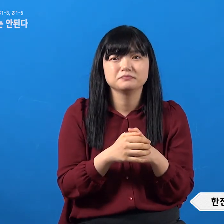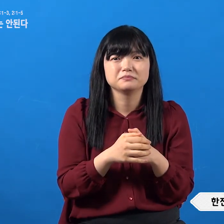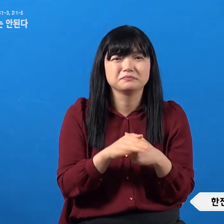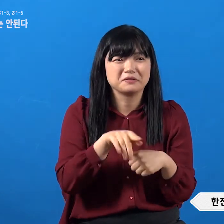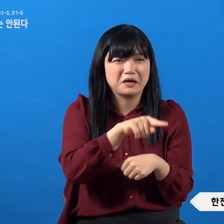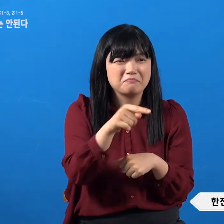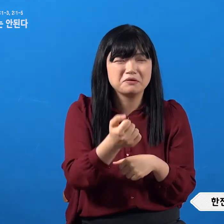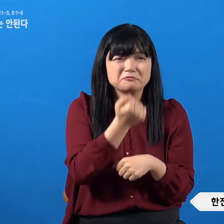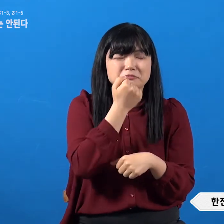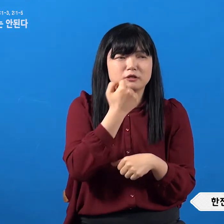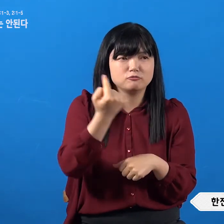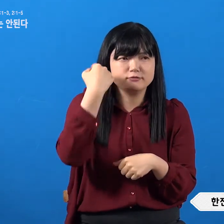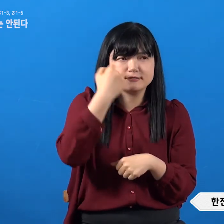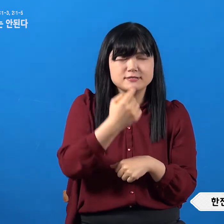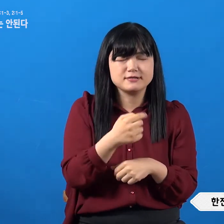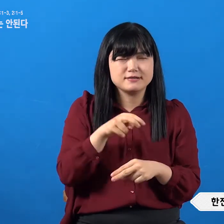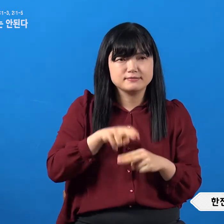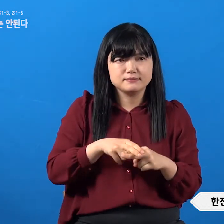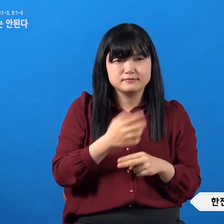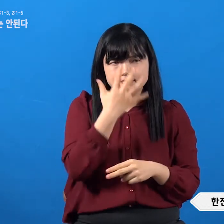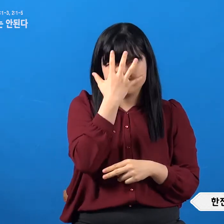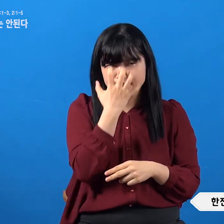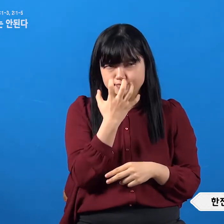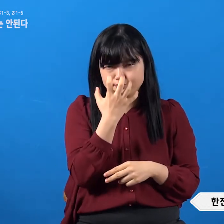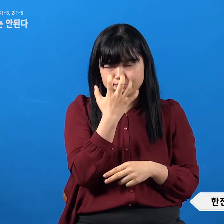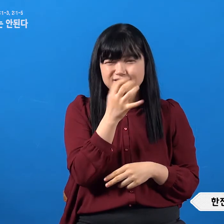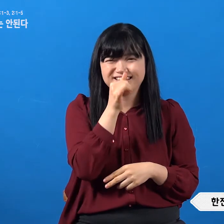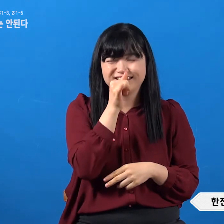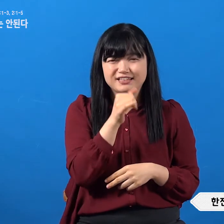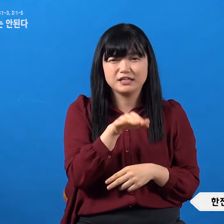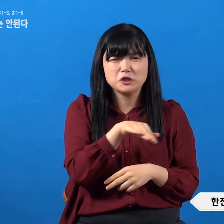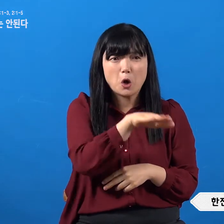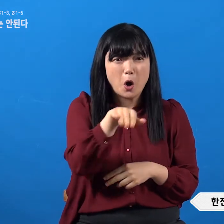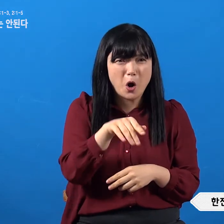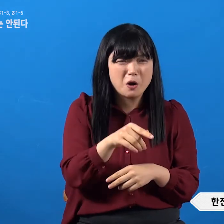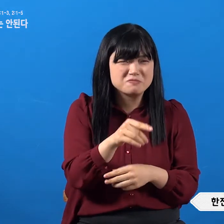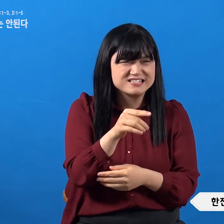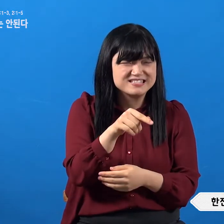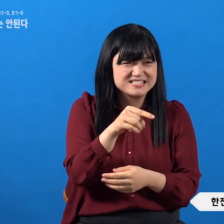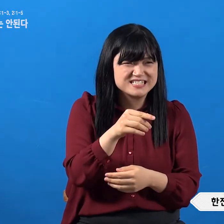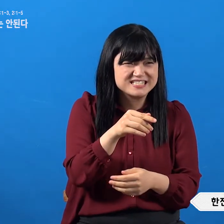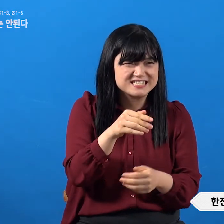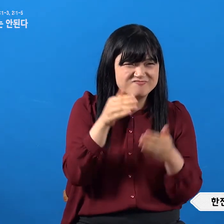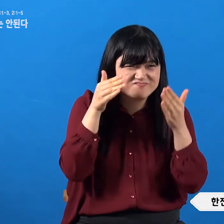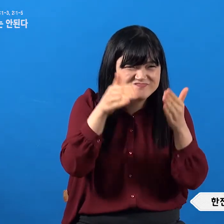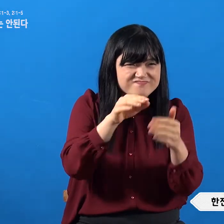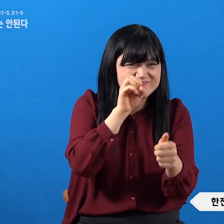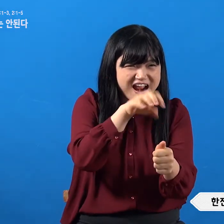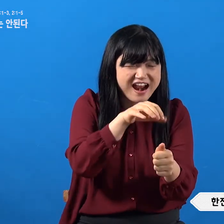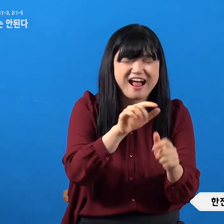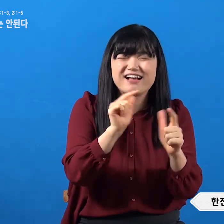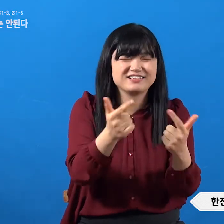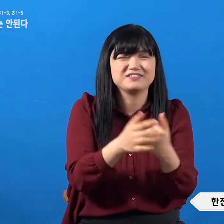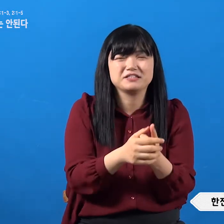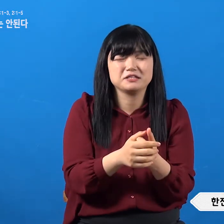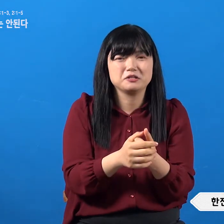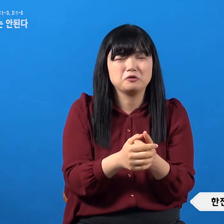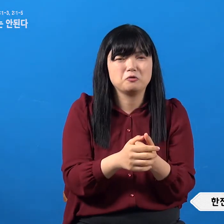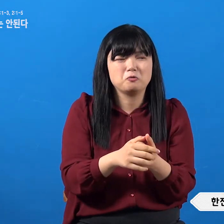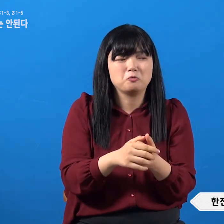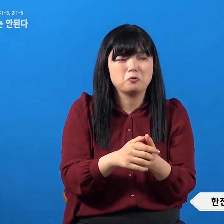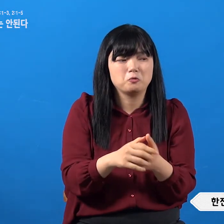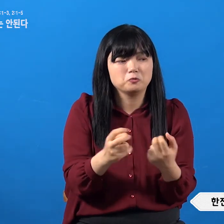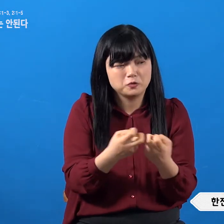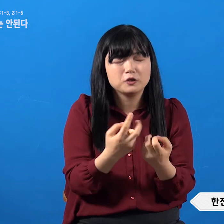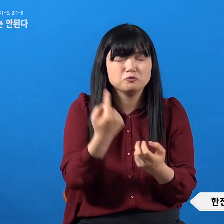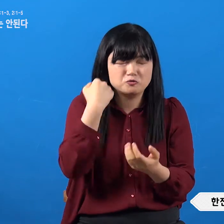앞에는 웃으시는데 뒤에는 인상 팍 쓰고 있는 여러분 두고 하는 얘기가 아닙니다. 네. 어쩌다가 뒤에 앉을